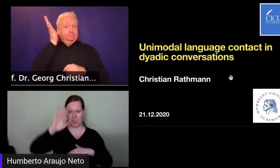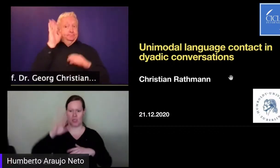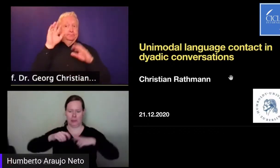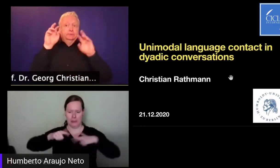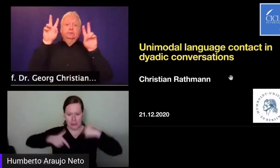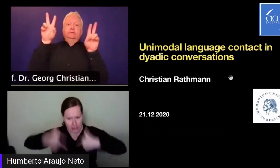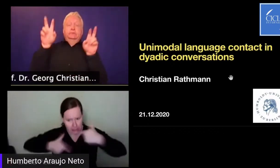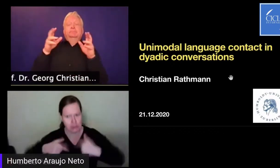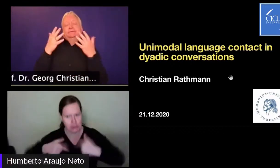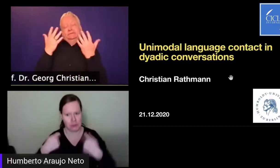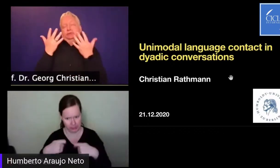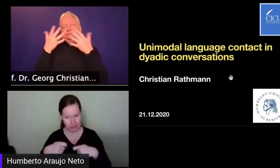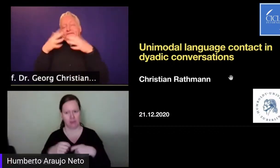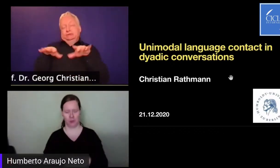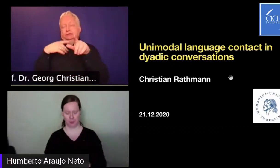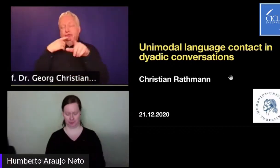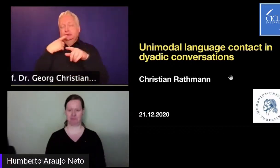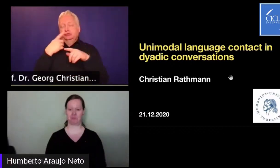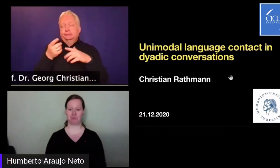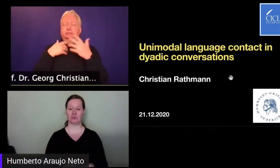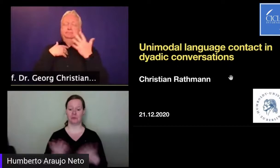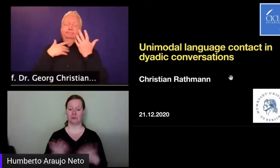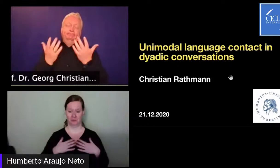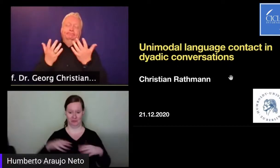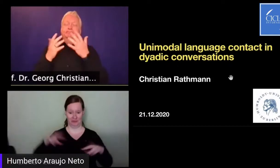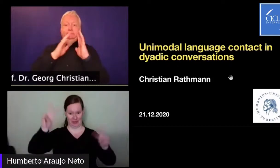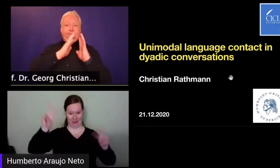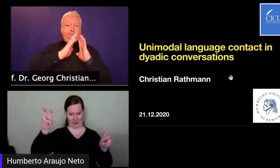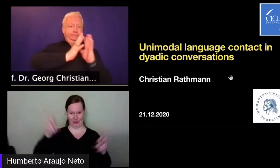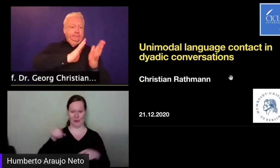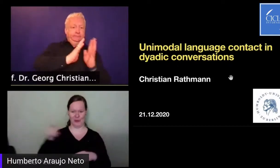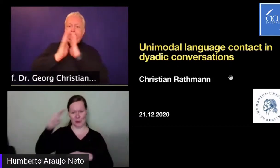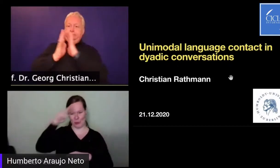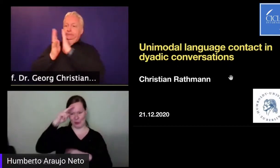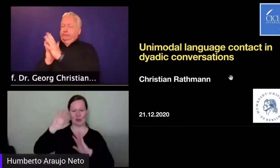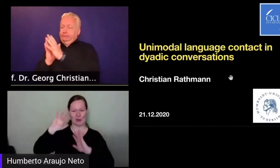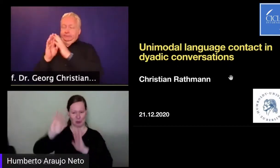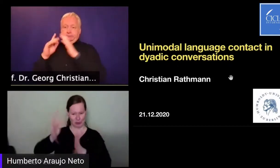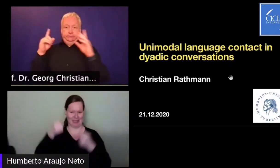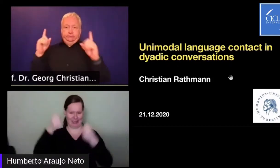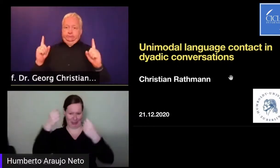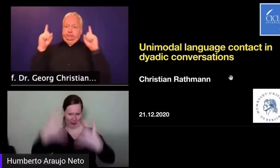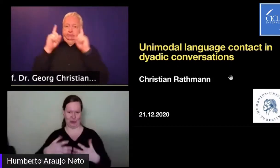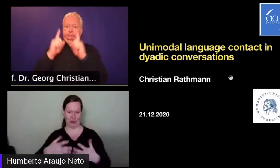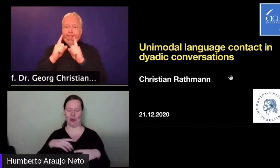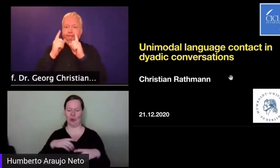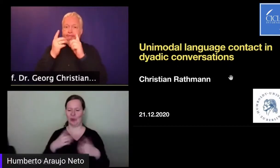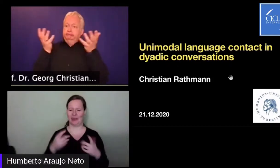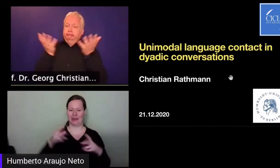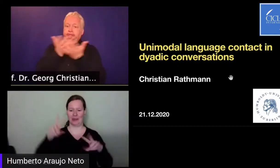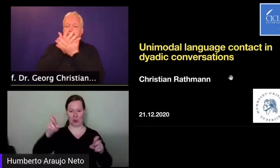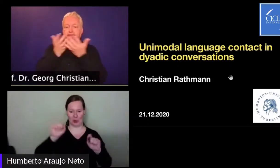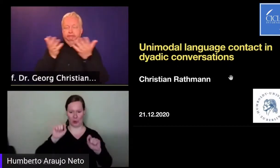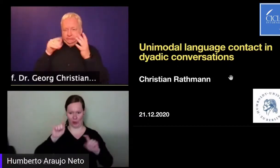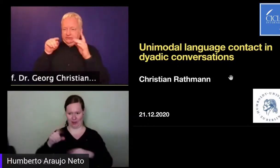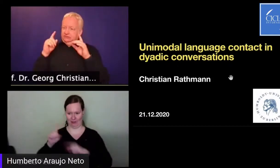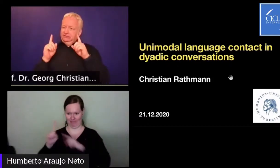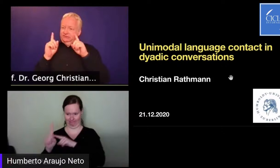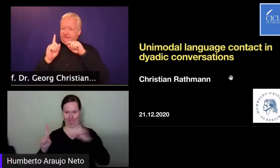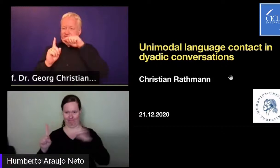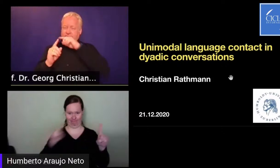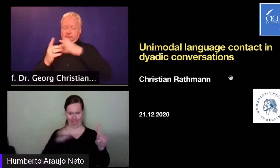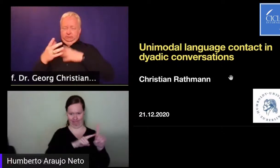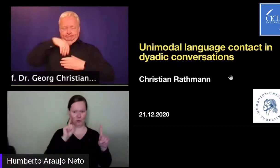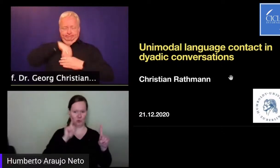bastante acadêmico, né? Nós tivemos um trabalho bem intenso para desenvolvê-lo. Como o Rodrigo já